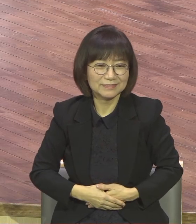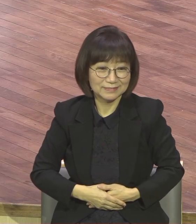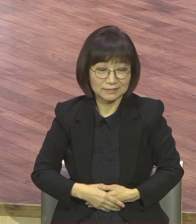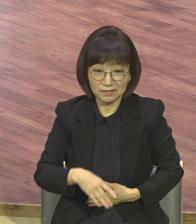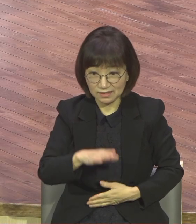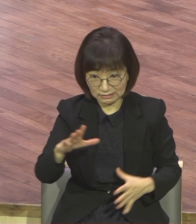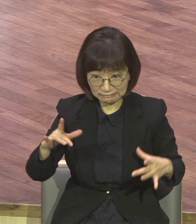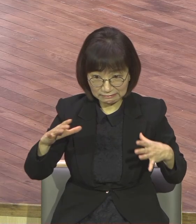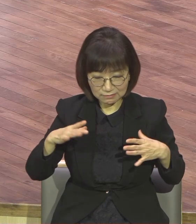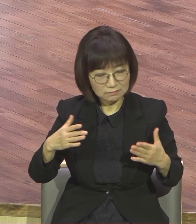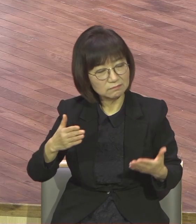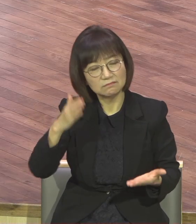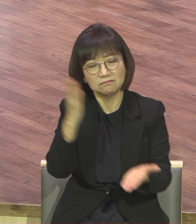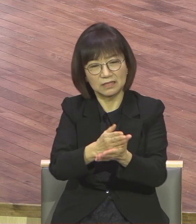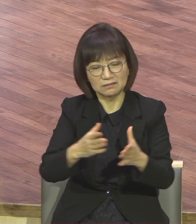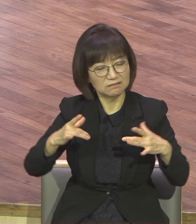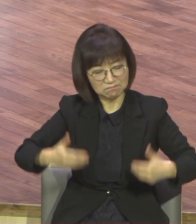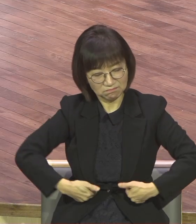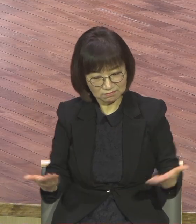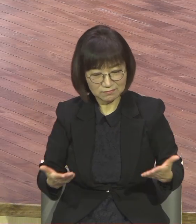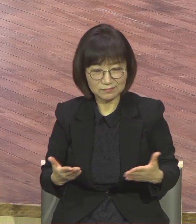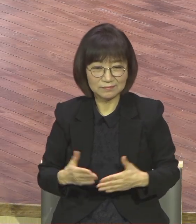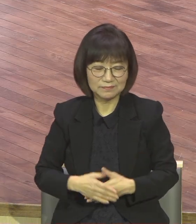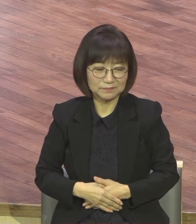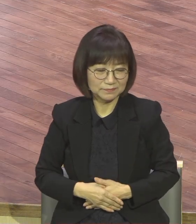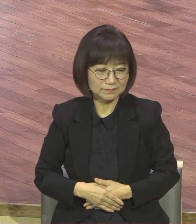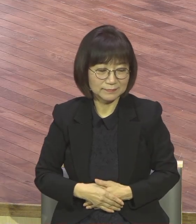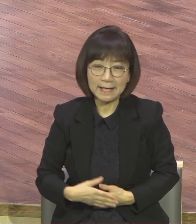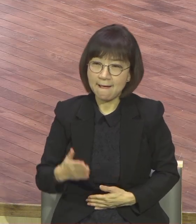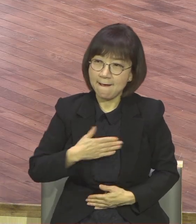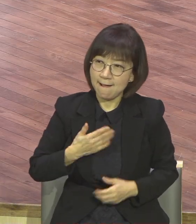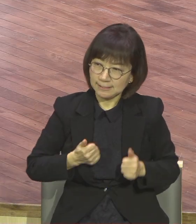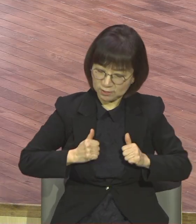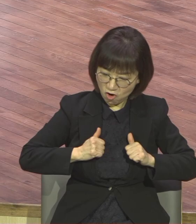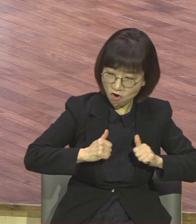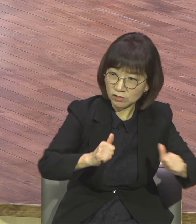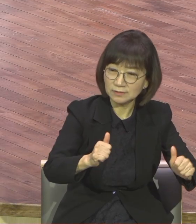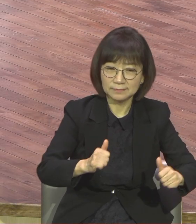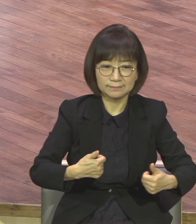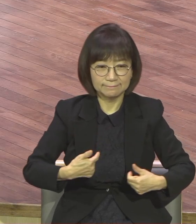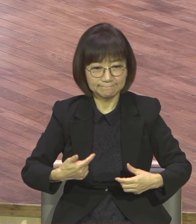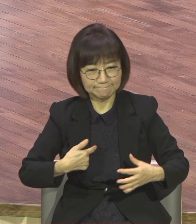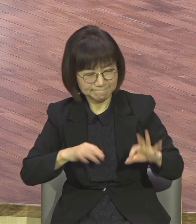자랑할 게 하나도 없다는 얘기입니다. 내가 열심히 해서 내가